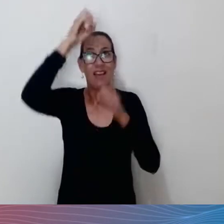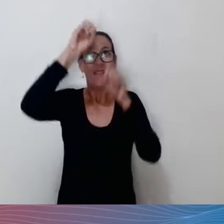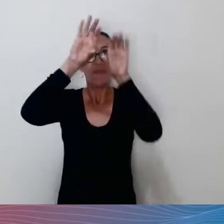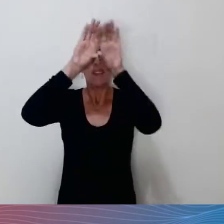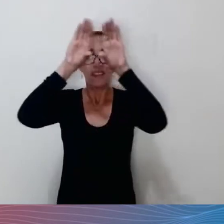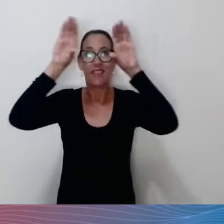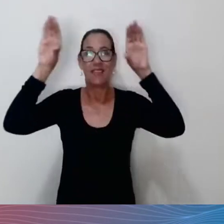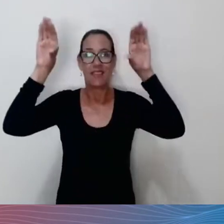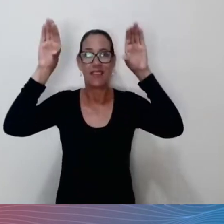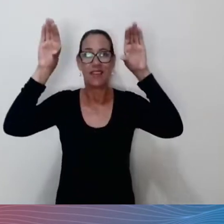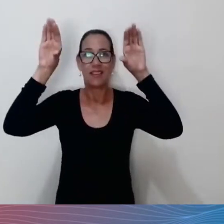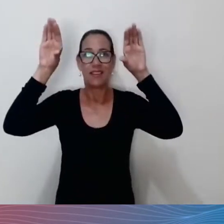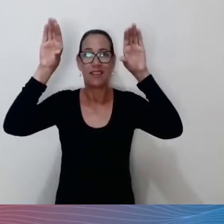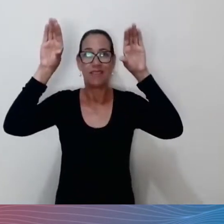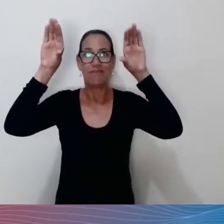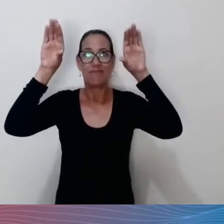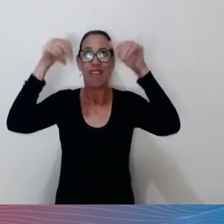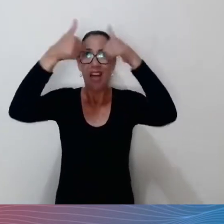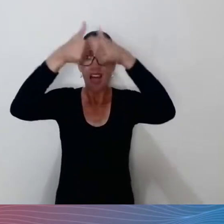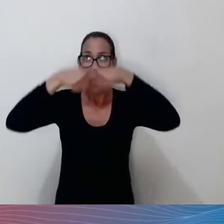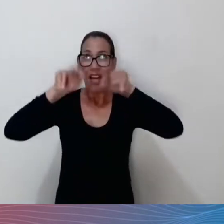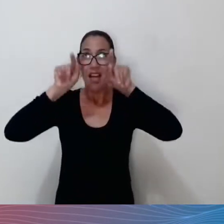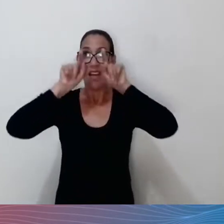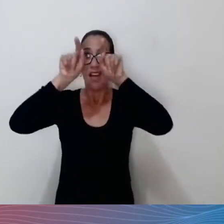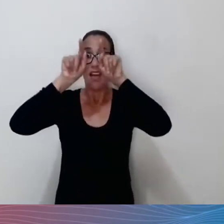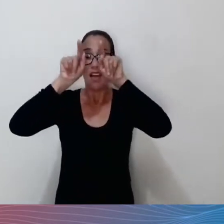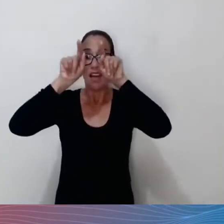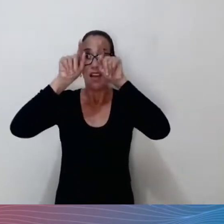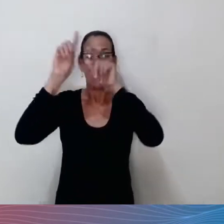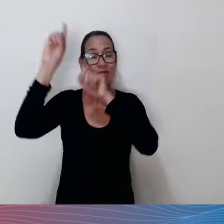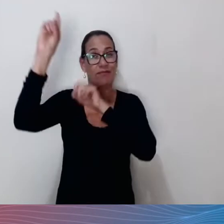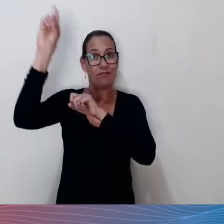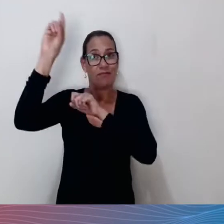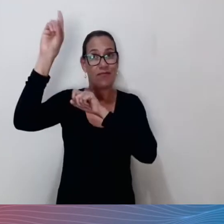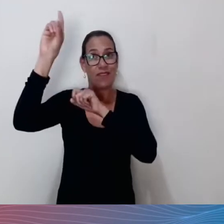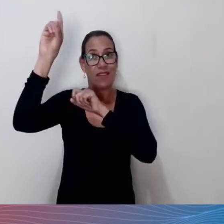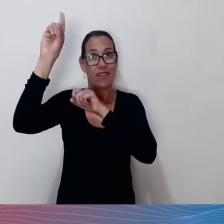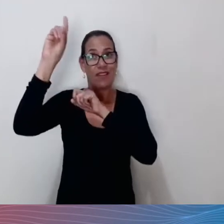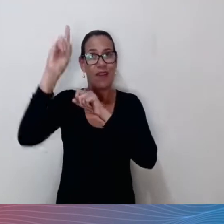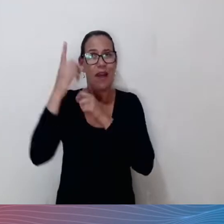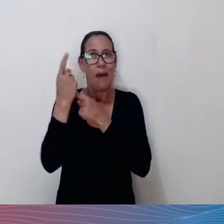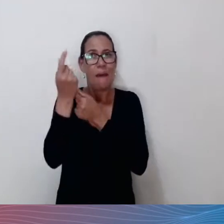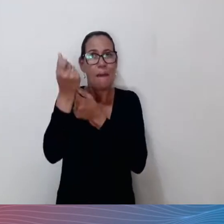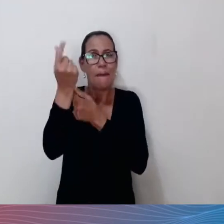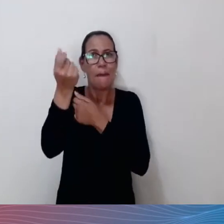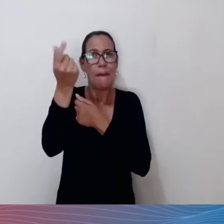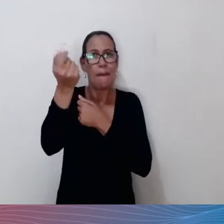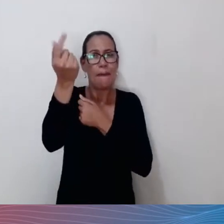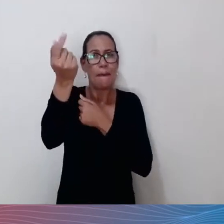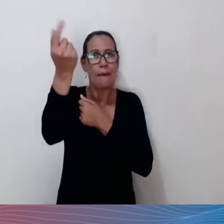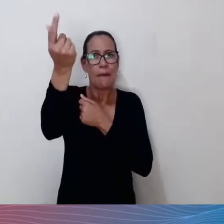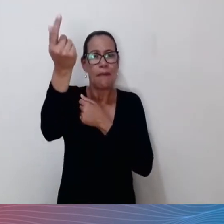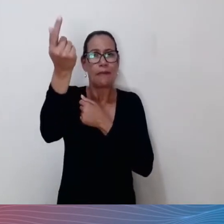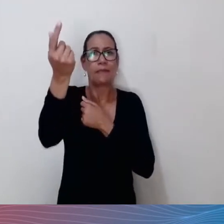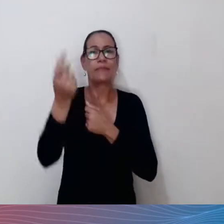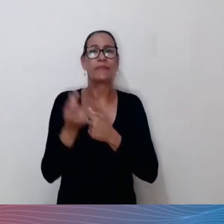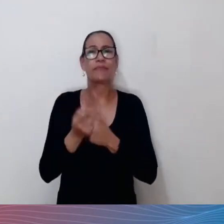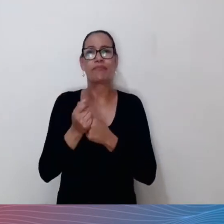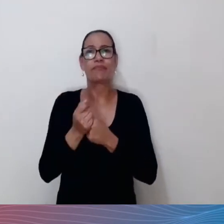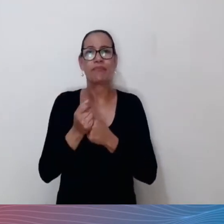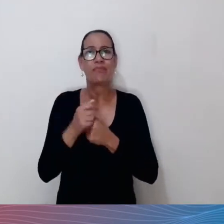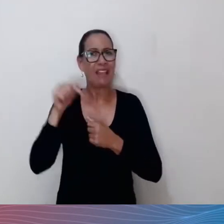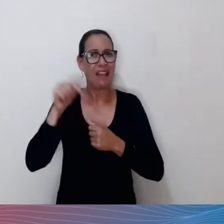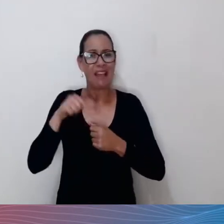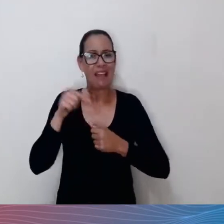Deus na eternidade. Não está disponível aqui na terra. Mas graças a